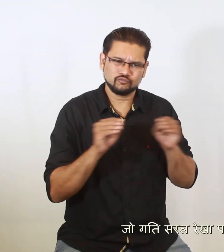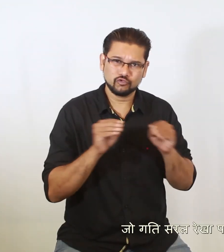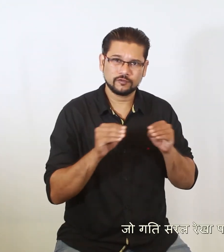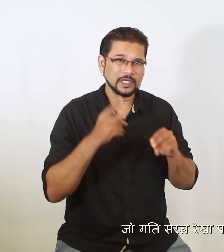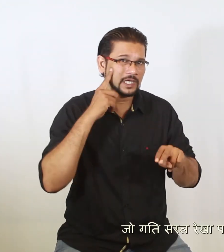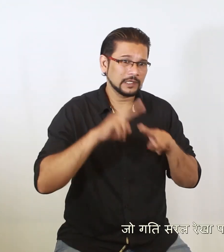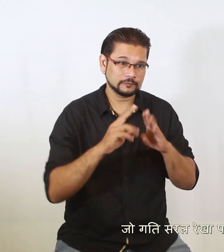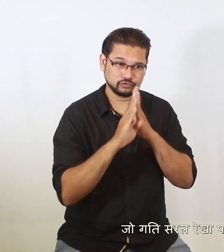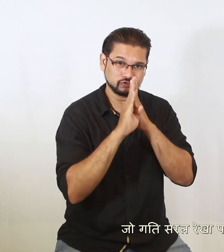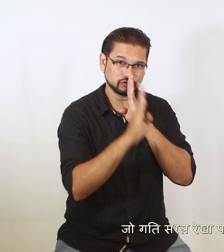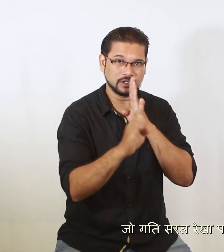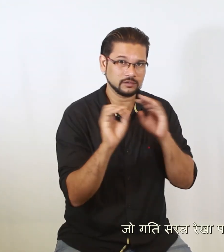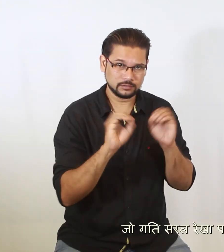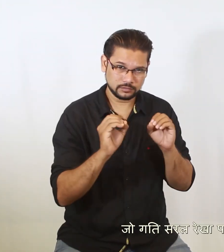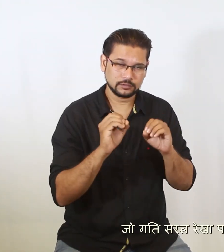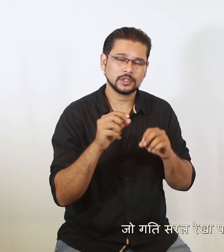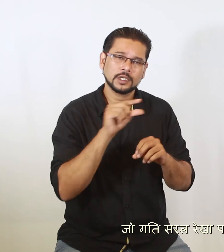जो गती सरल रेखा पर नहीं होती